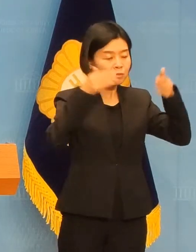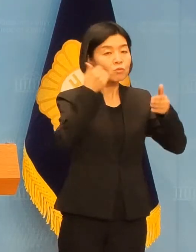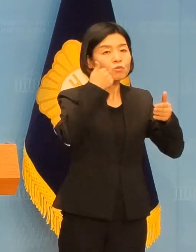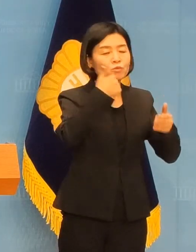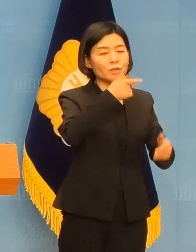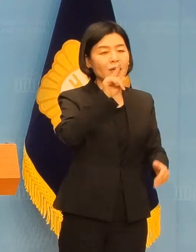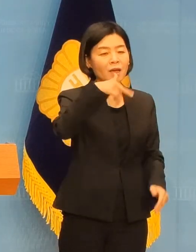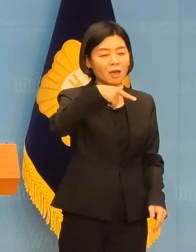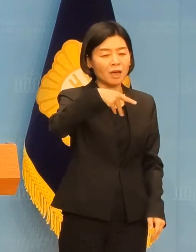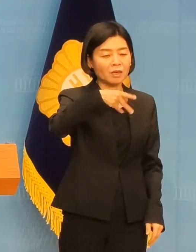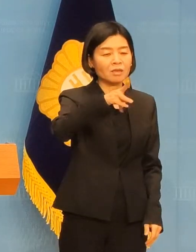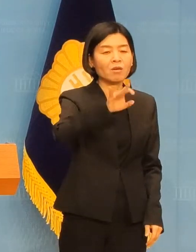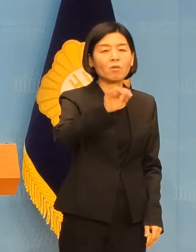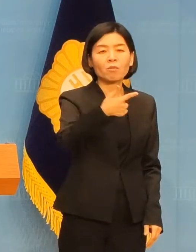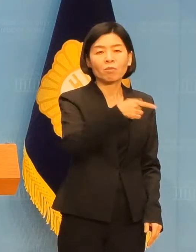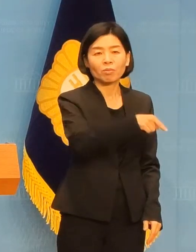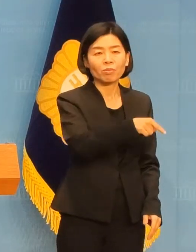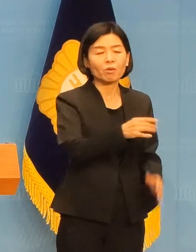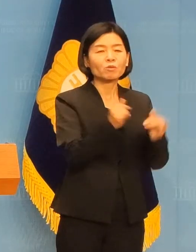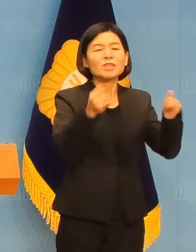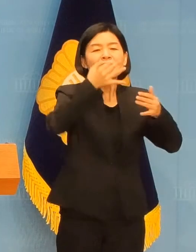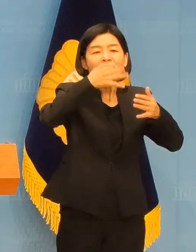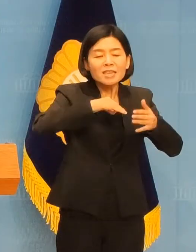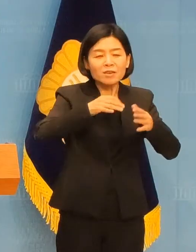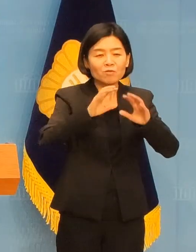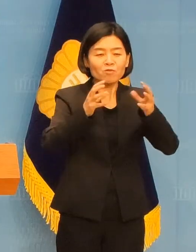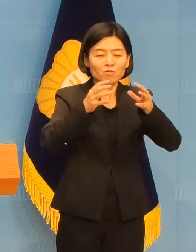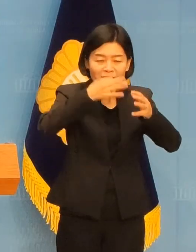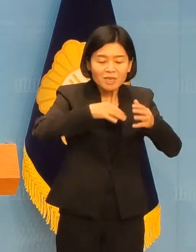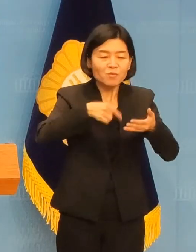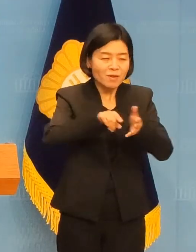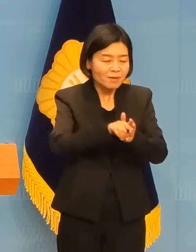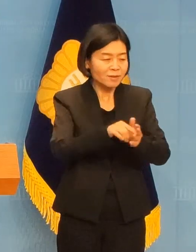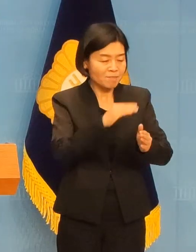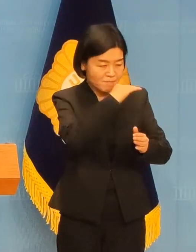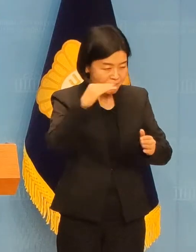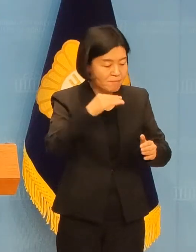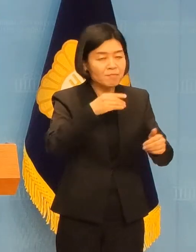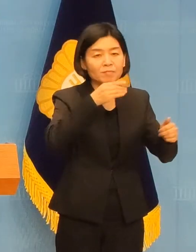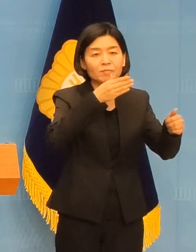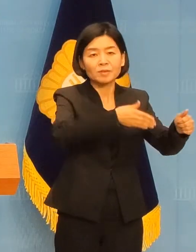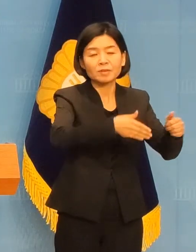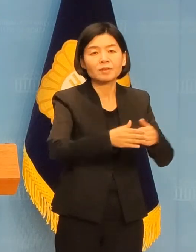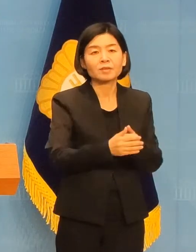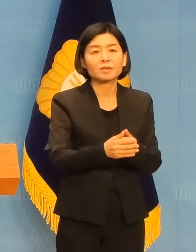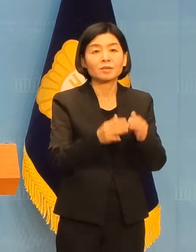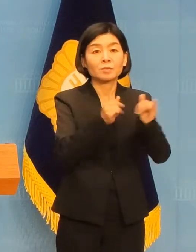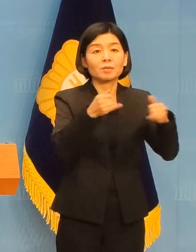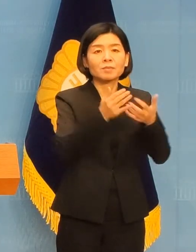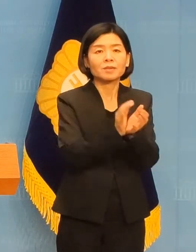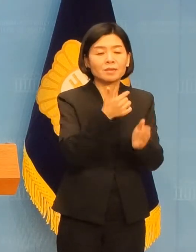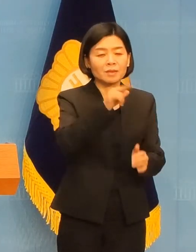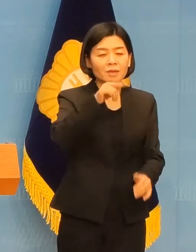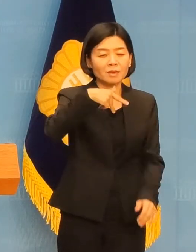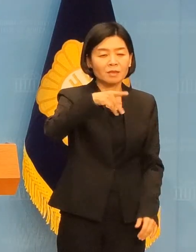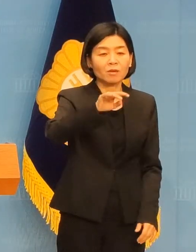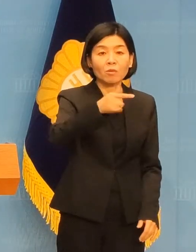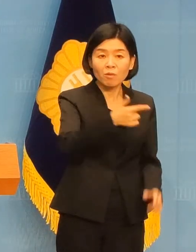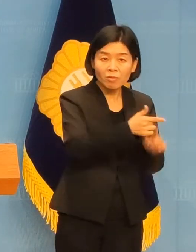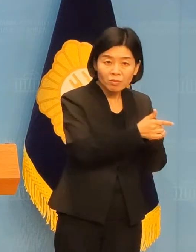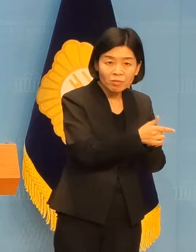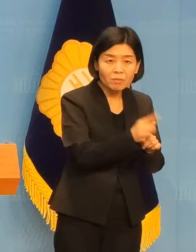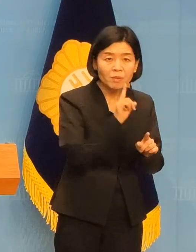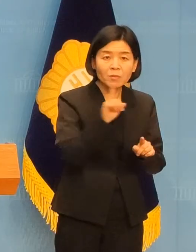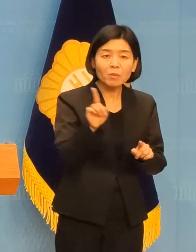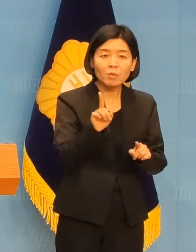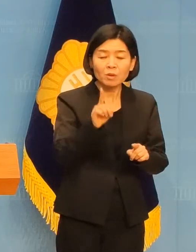국익 앞에 바로 서십시오. 국민의힘 나경원 의원이 또다시 정부의 외교